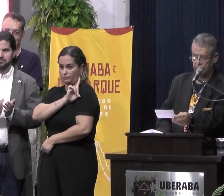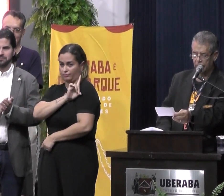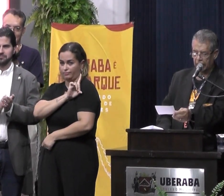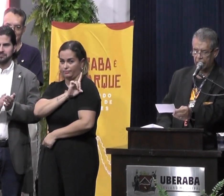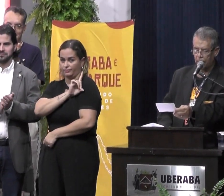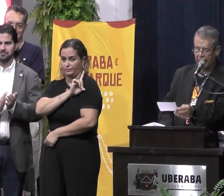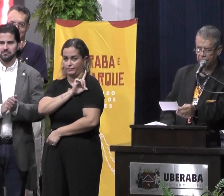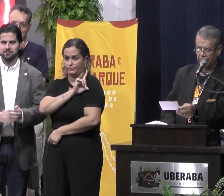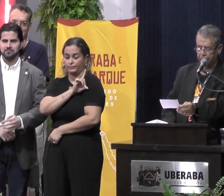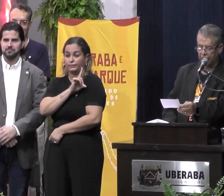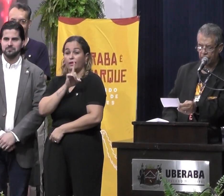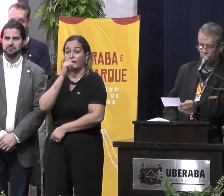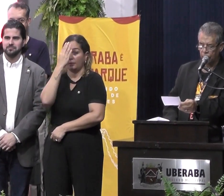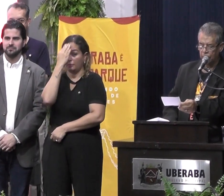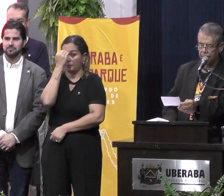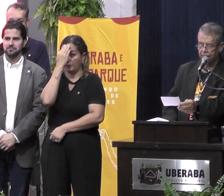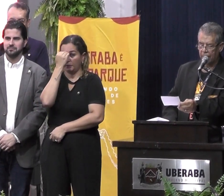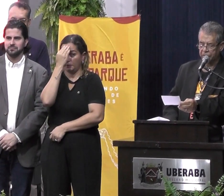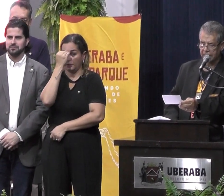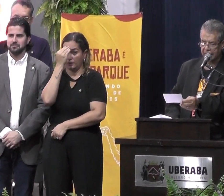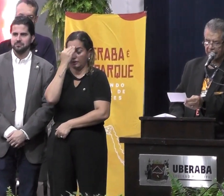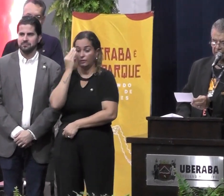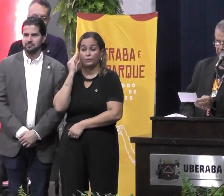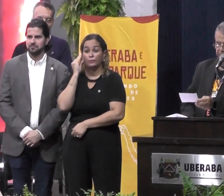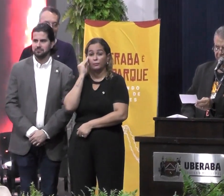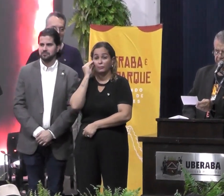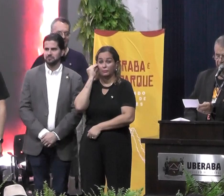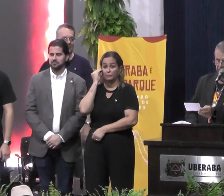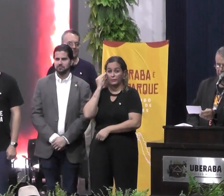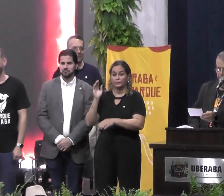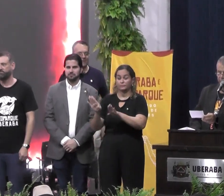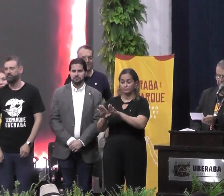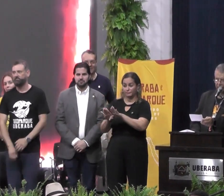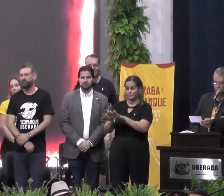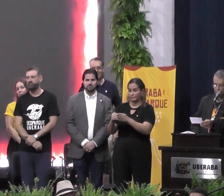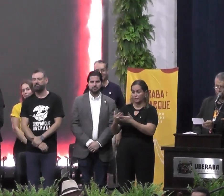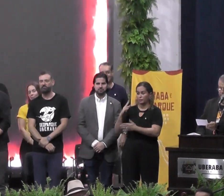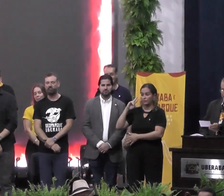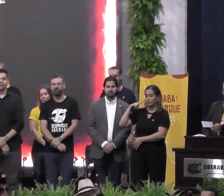Fabiano, Cleomar Barbeirinho, Baltazar da Farmácia,